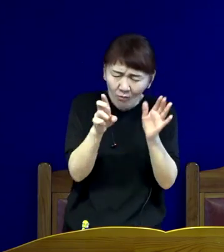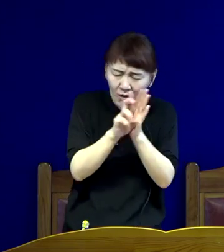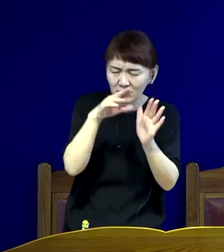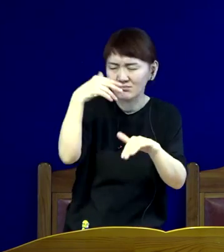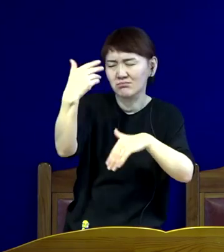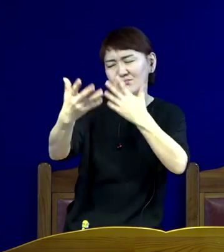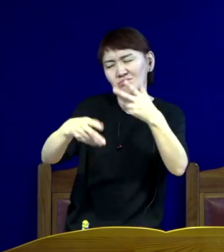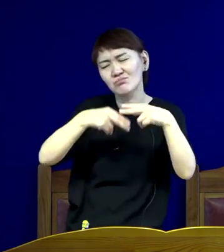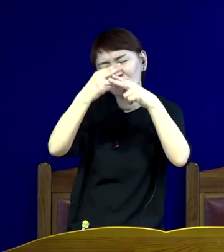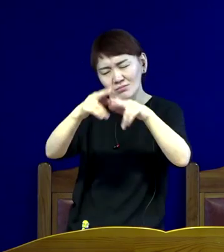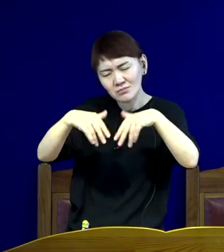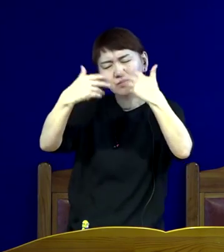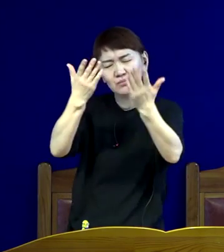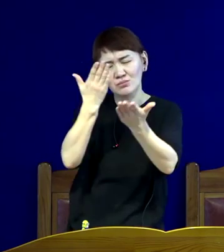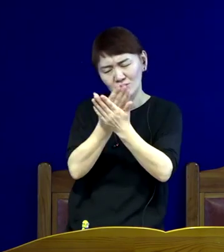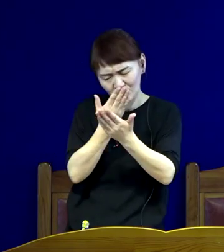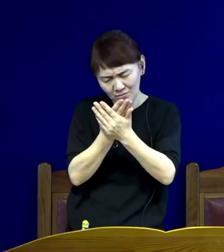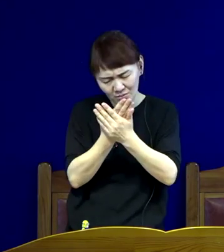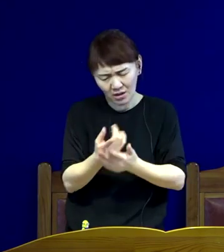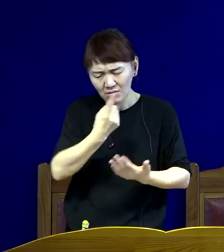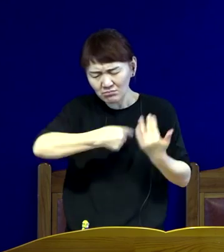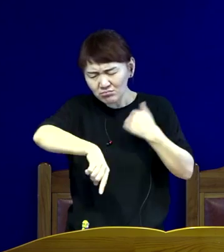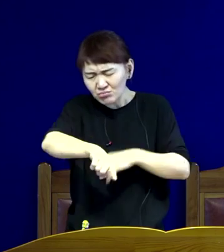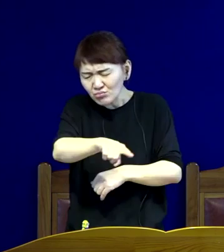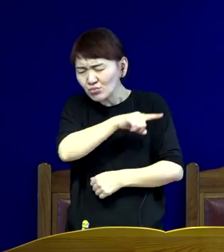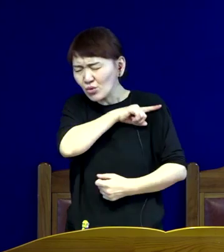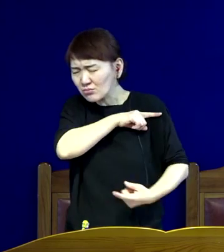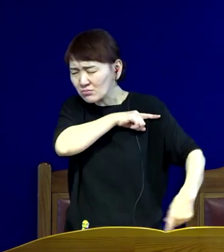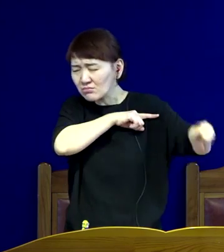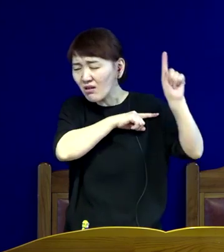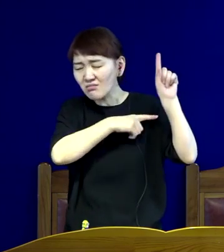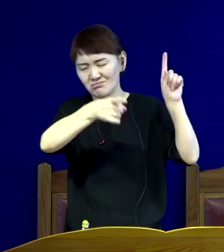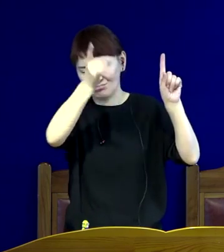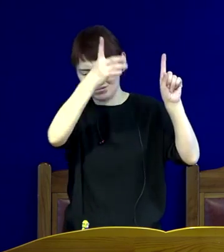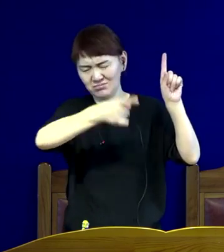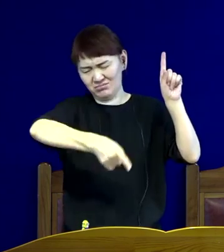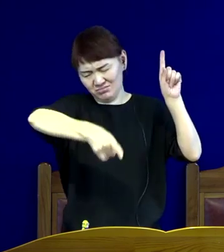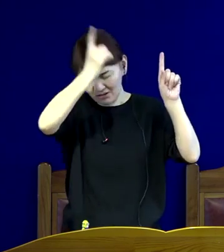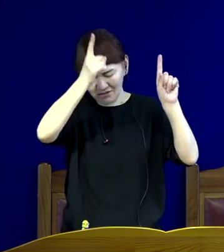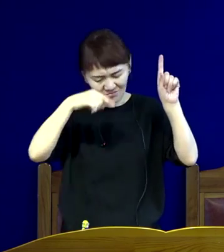Юу юунаас ч илүү Бурхан нэг номерт байдаг гэр бүл болгож өгөөрэй.